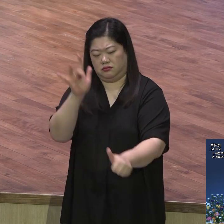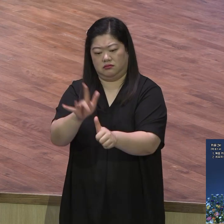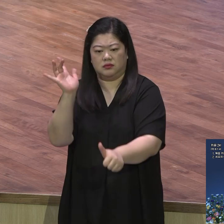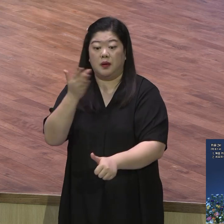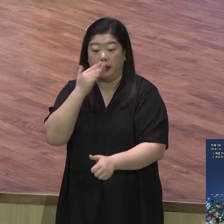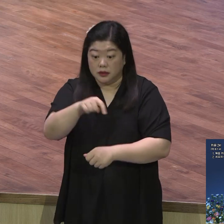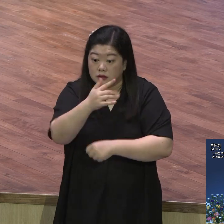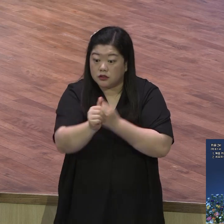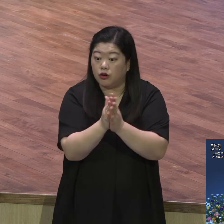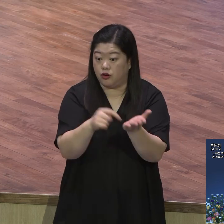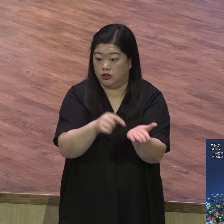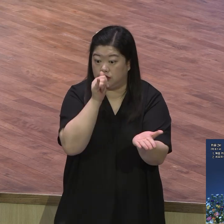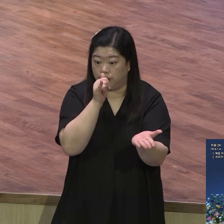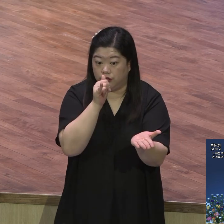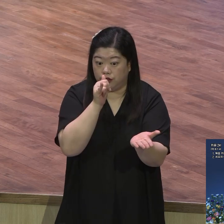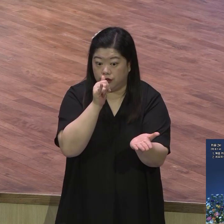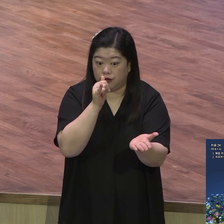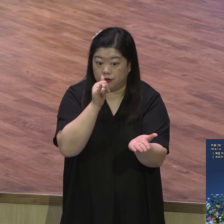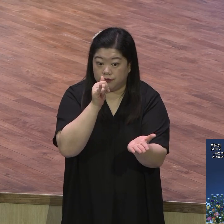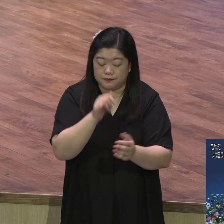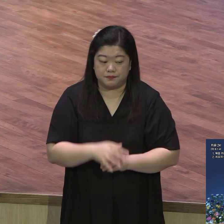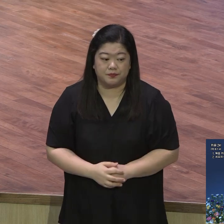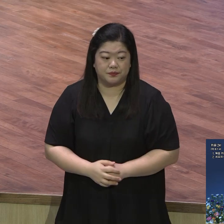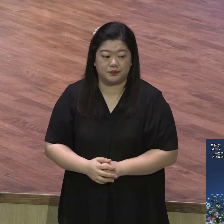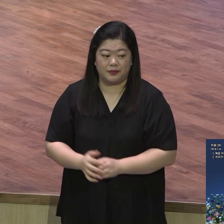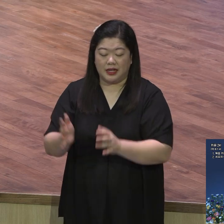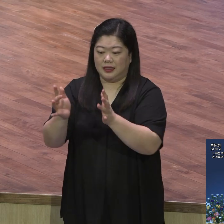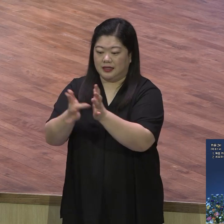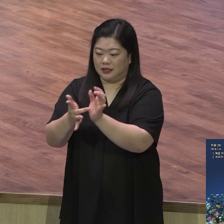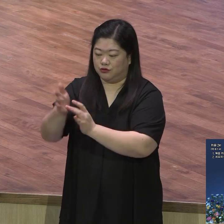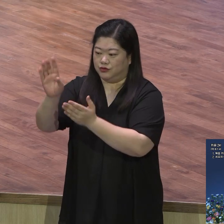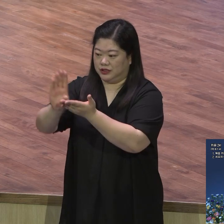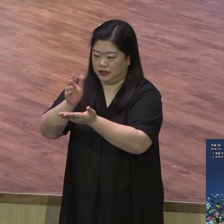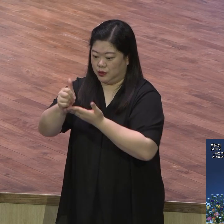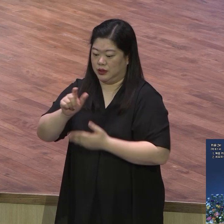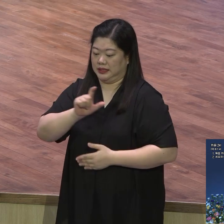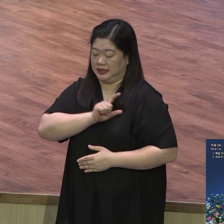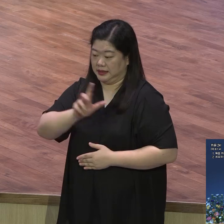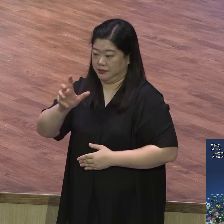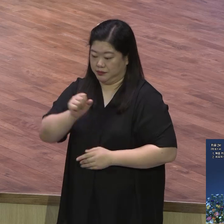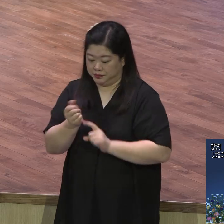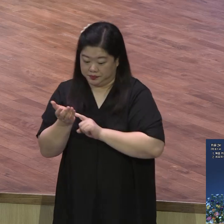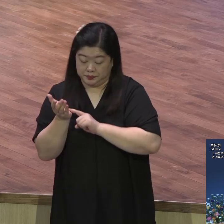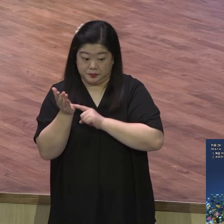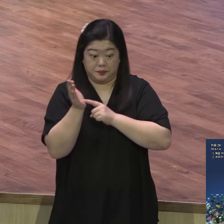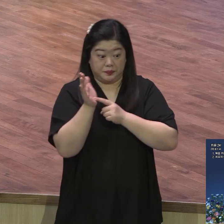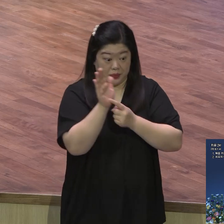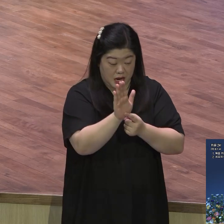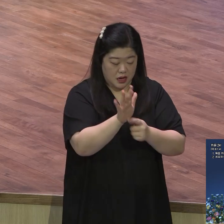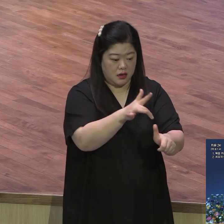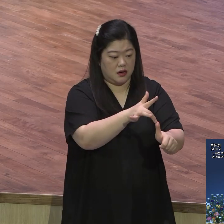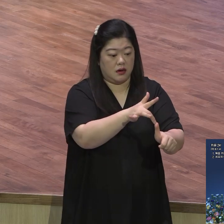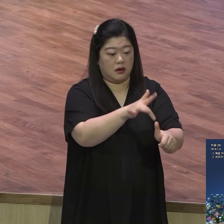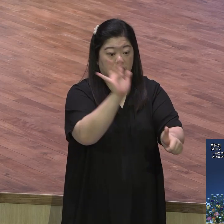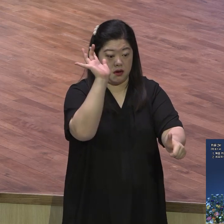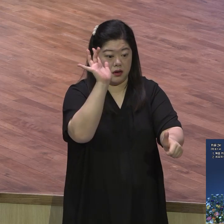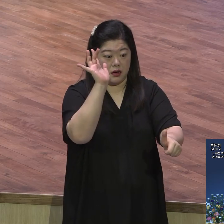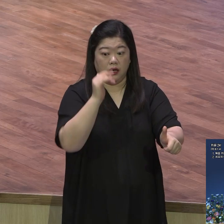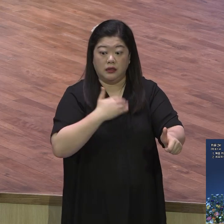분명히 우리에게요. 예수 그리스도 이름으로 귀신을 쫓아내는 권세를 주었습니다. 그런데 조건이 있어요.